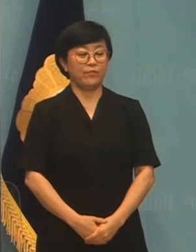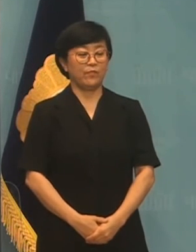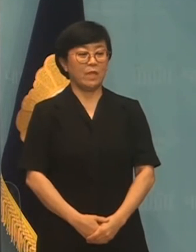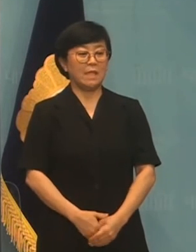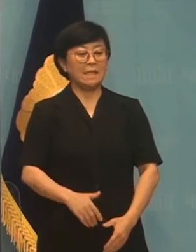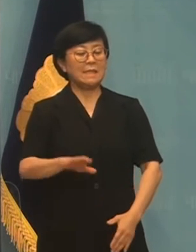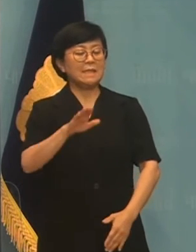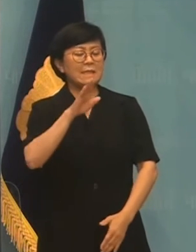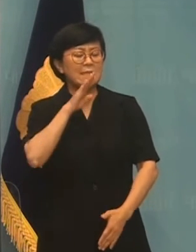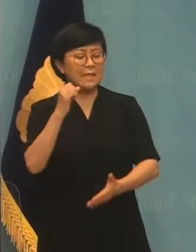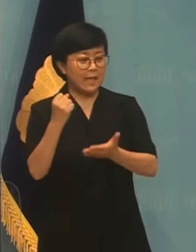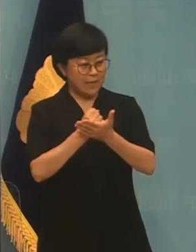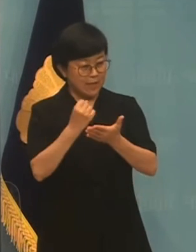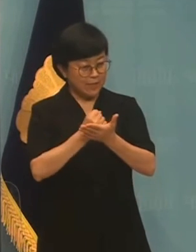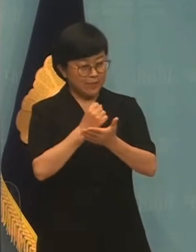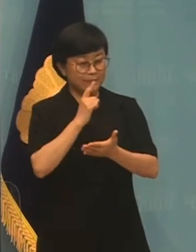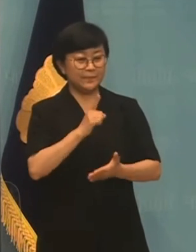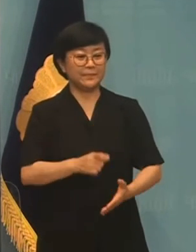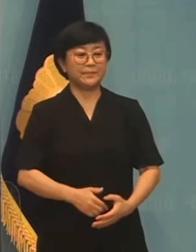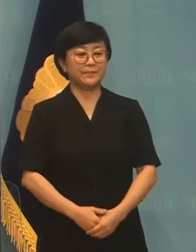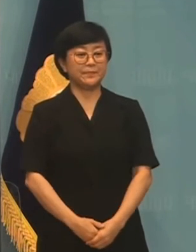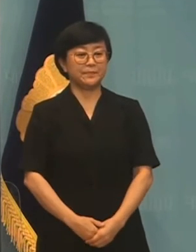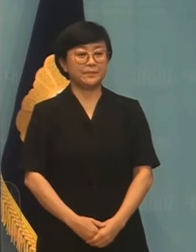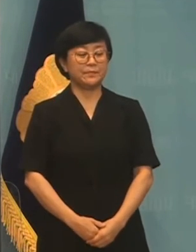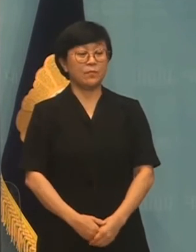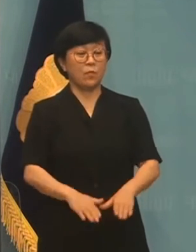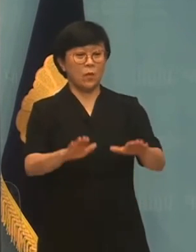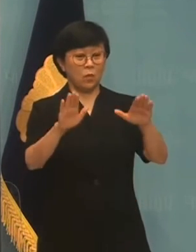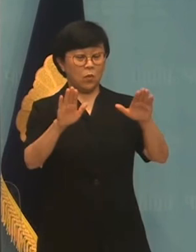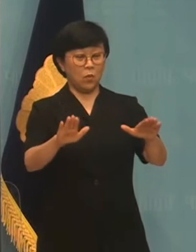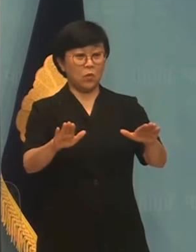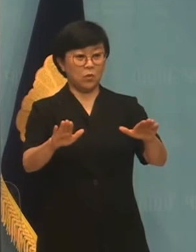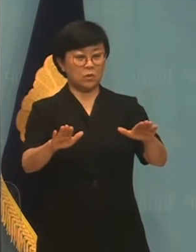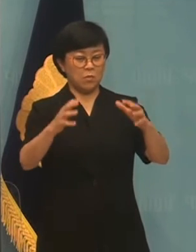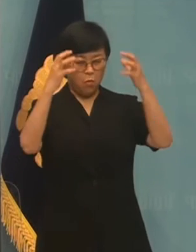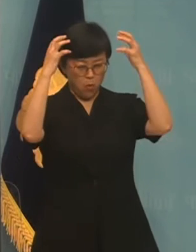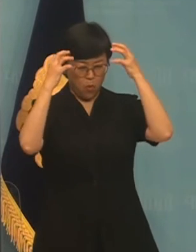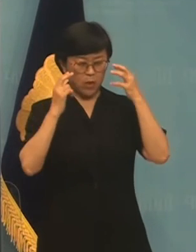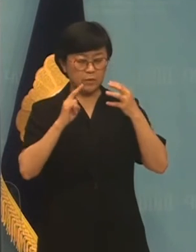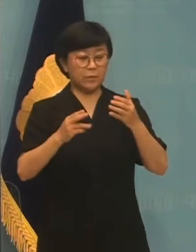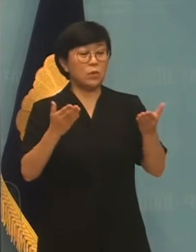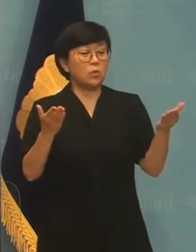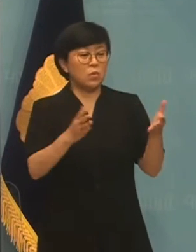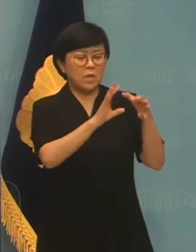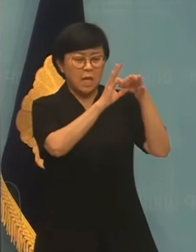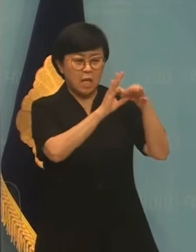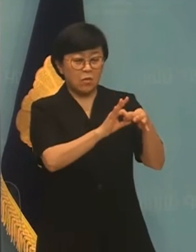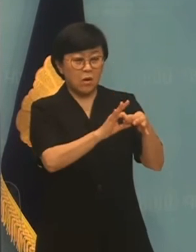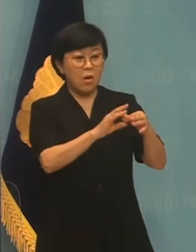대단히 유감스럽고 안타깝기 짝이 없습니다. 오늘도 폭염 속에서 노동을